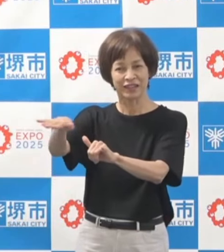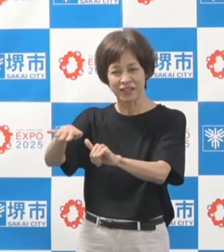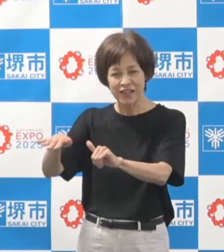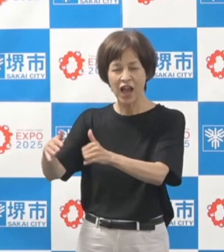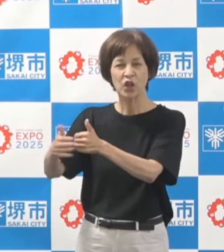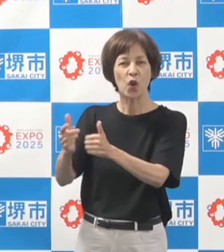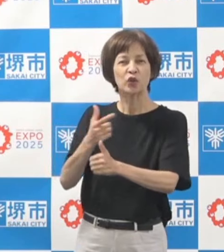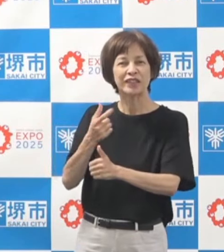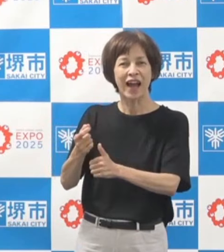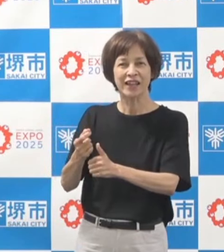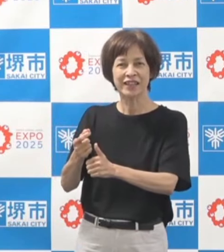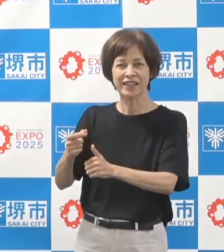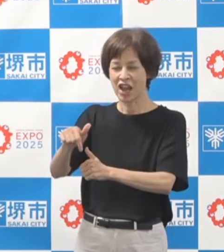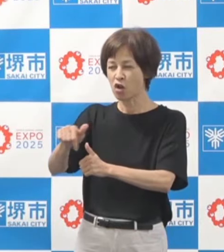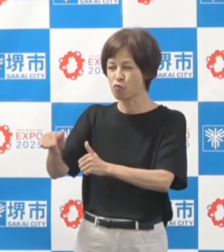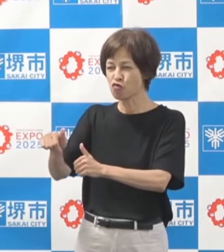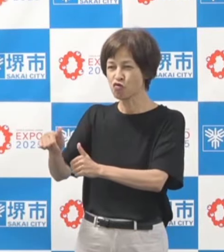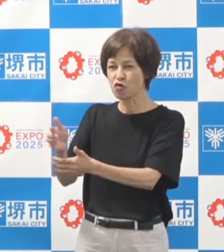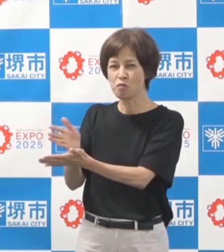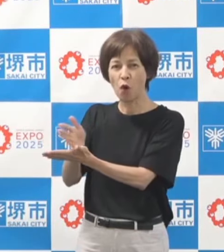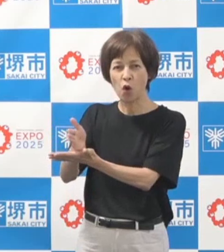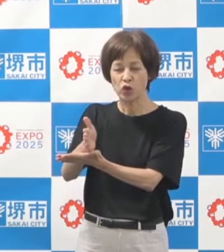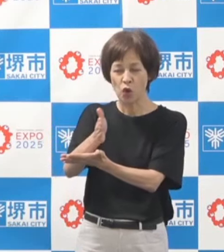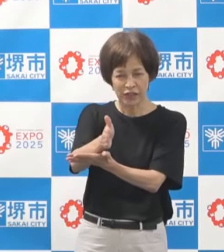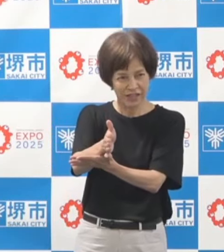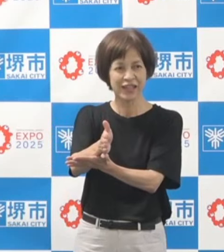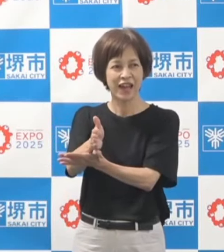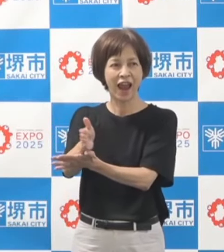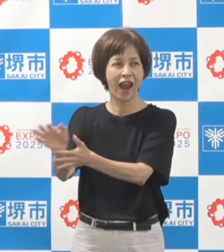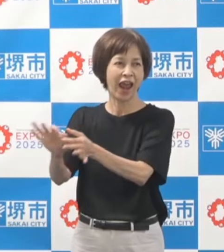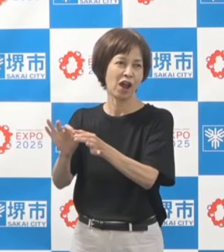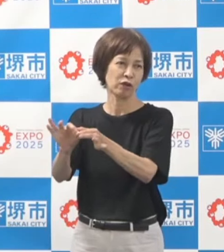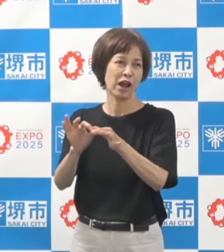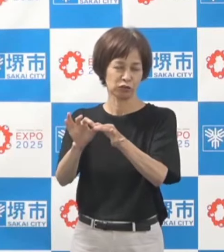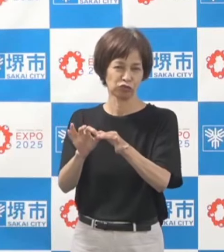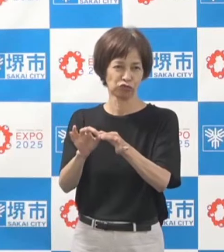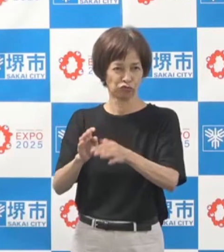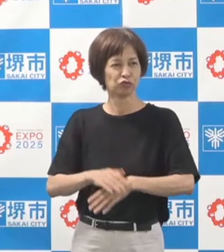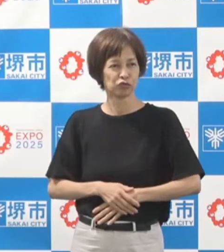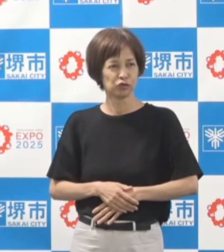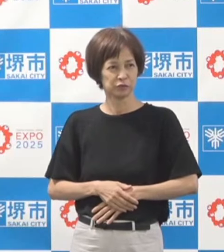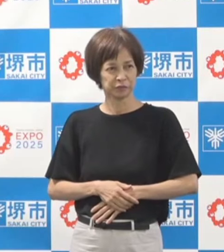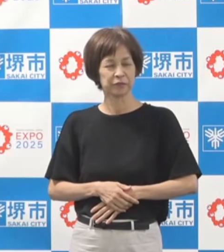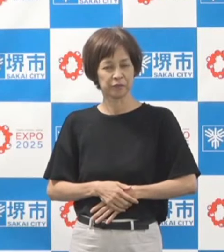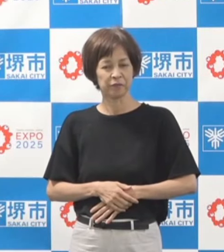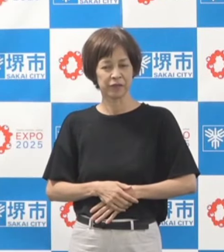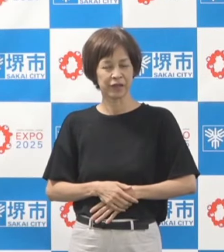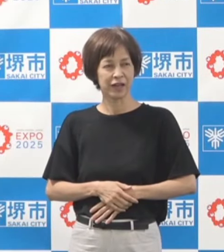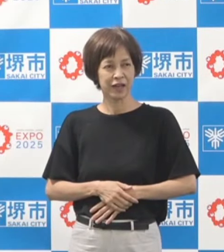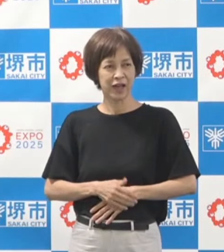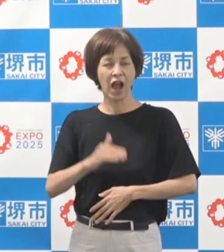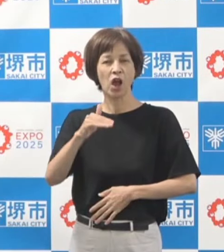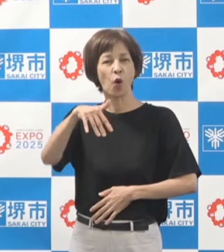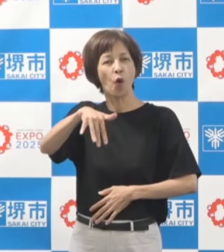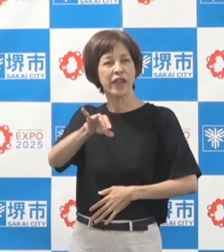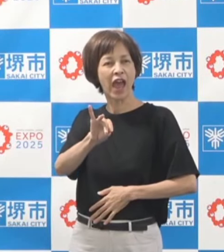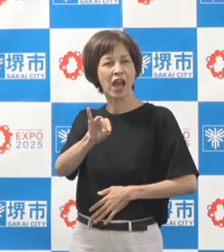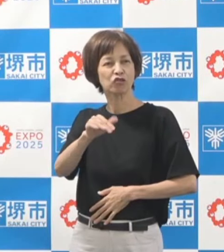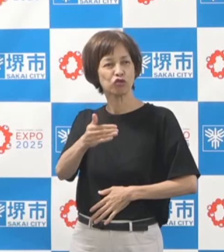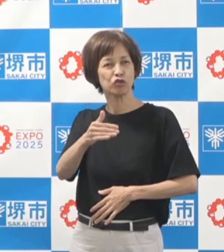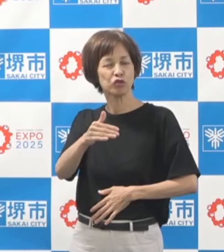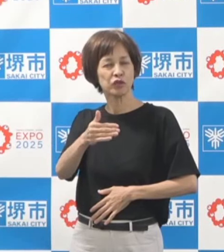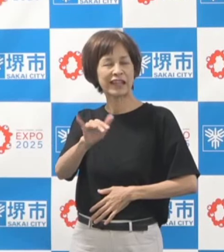場合にそれぞれ部門ごとに連絡をされていたので縦割りだったんですが、それを一元化するような堺コネクテッドデスクという仕組みを立ち上げ